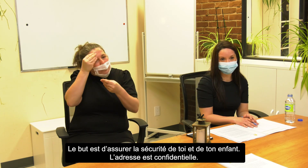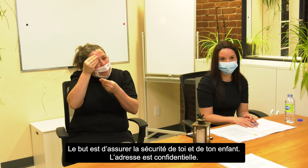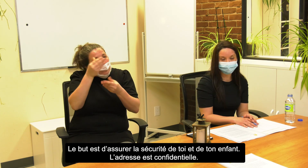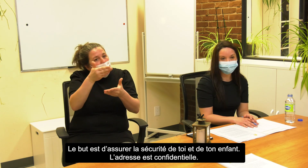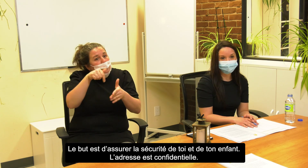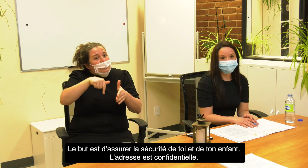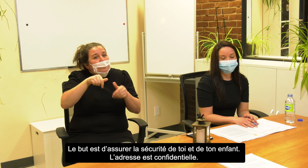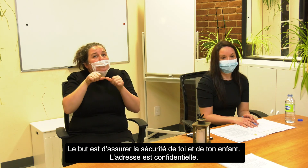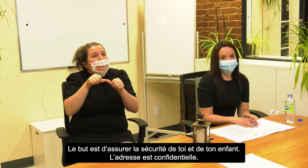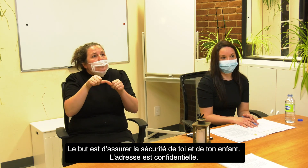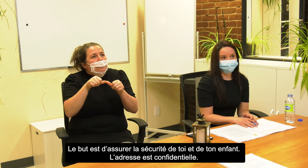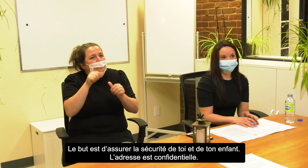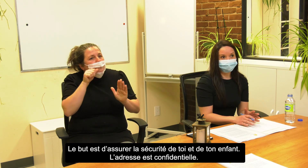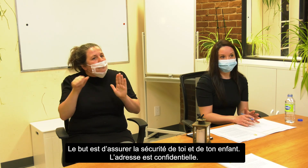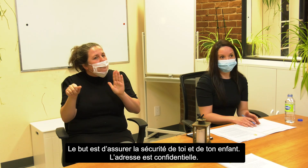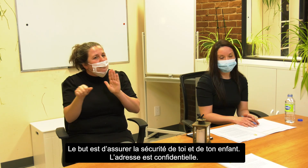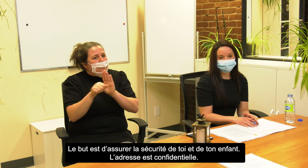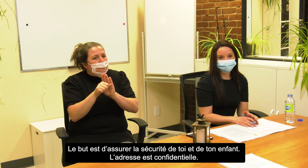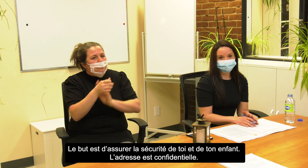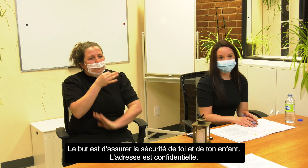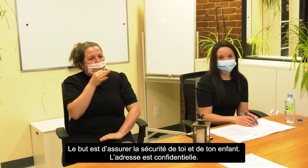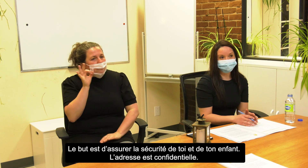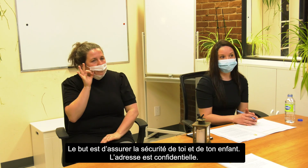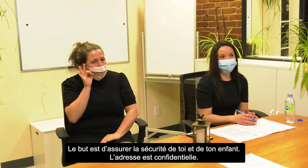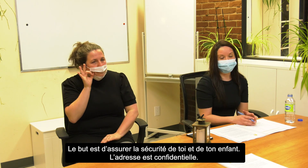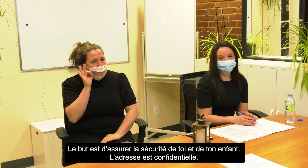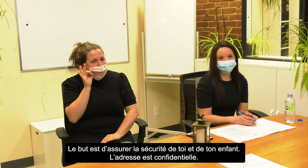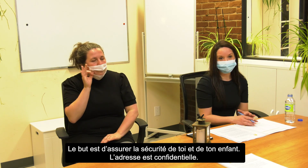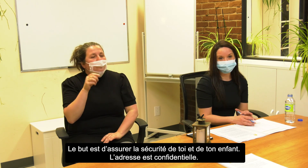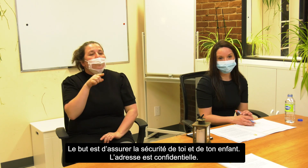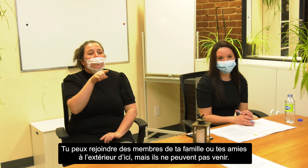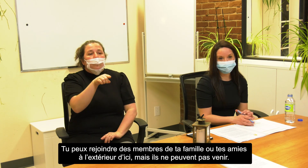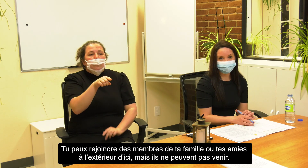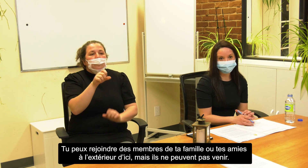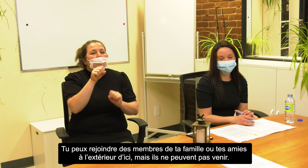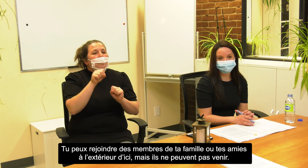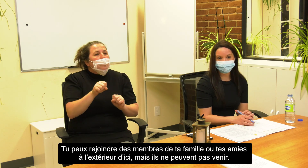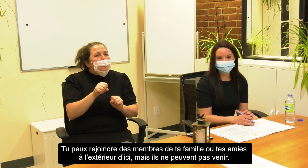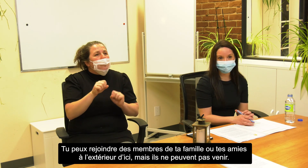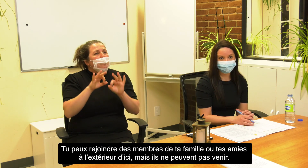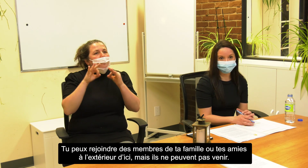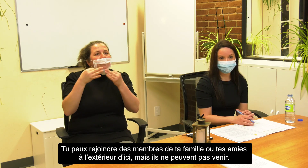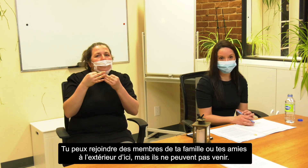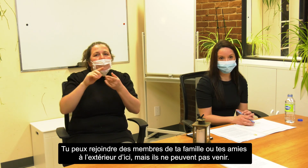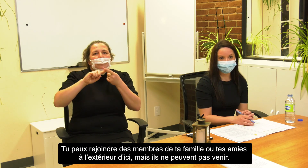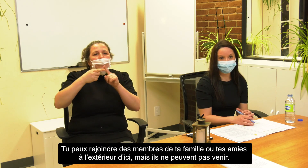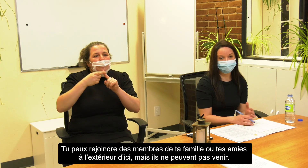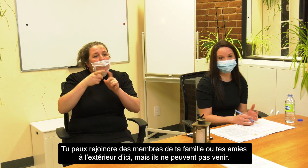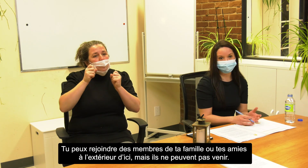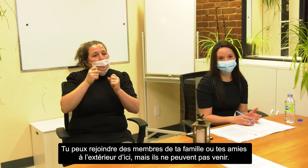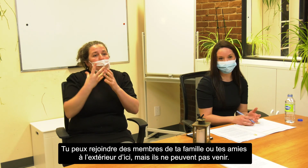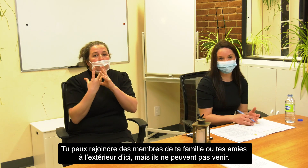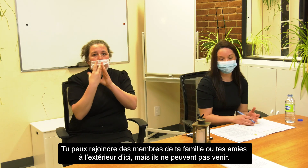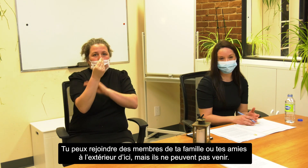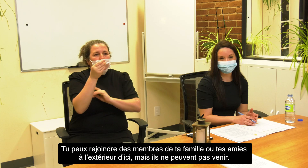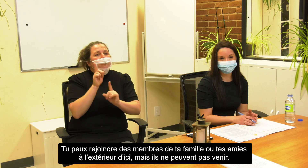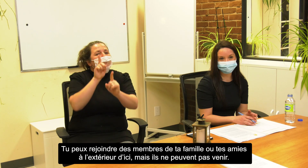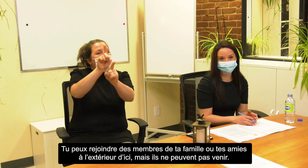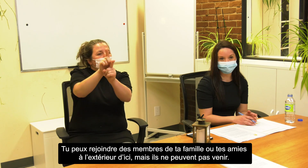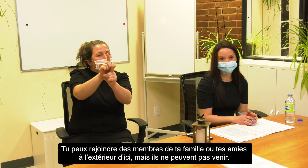confidentiel. C'est sûr que tu peux aller rencontrer tes proches, les amis, la famille, tout ça à l'extérieur de notre périmètre de